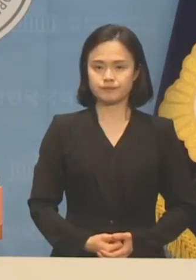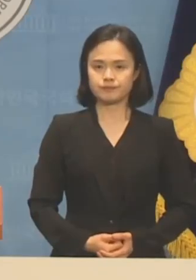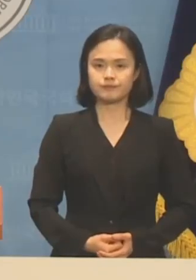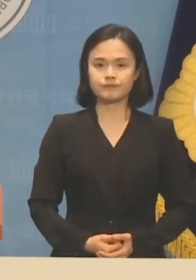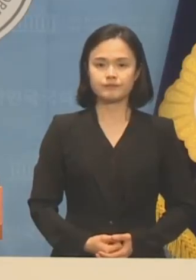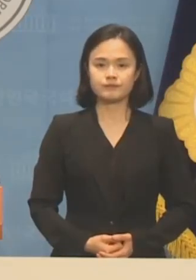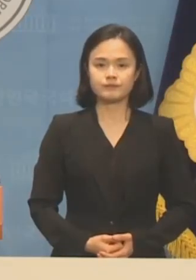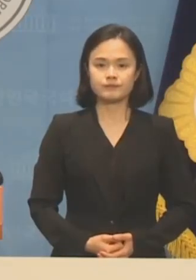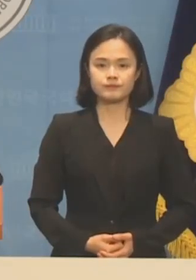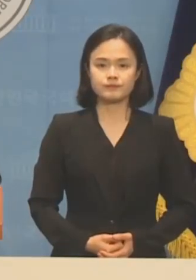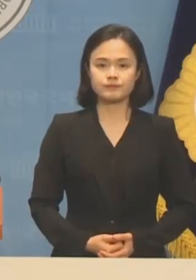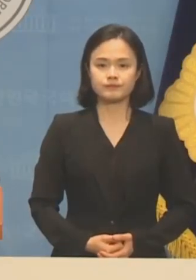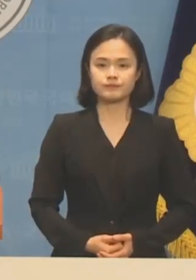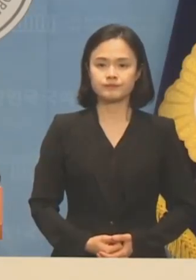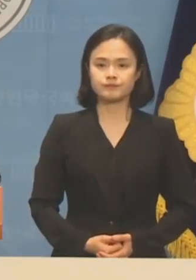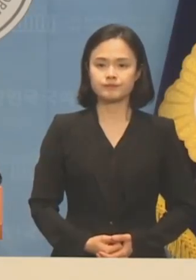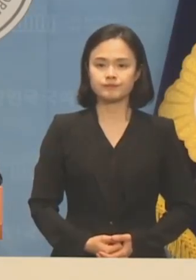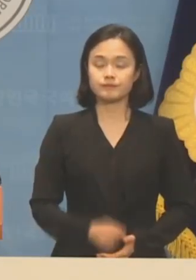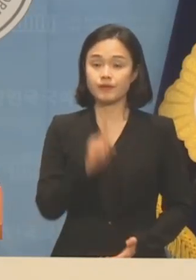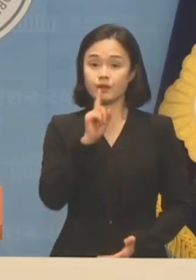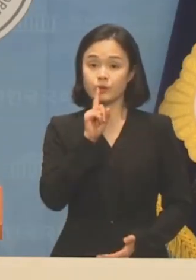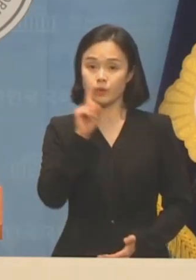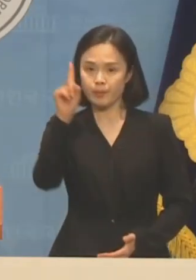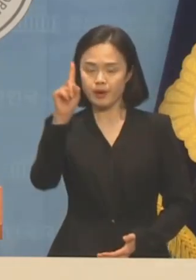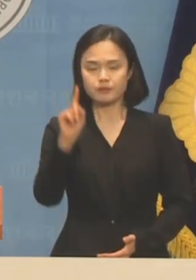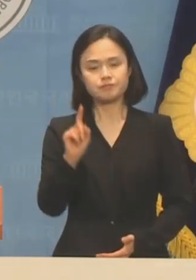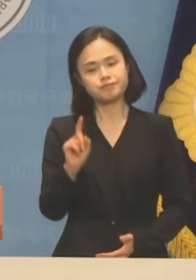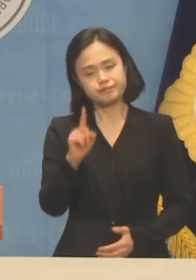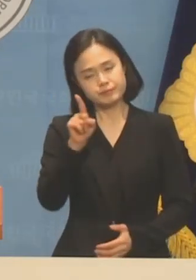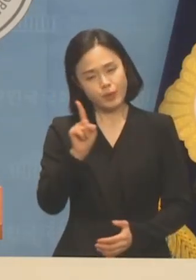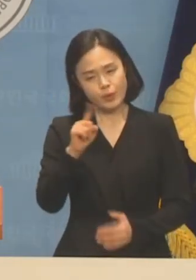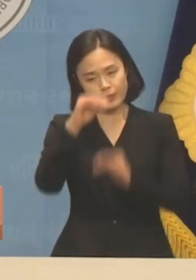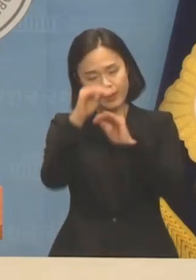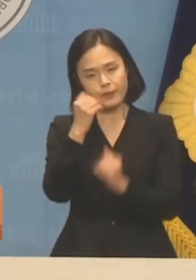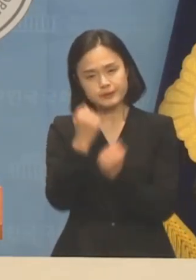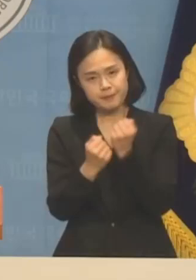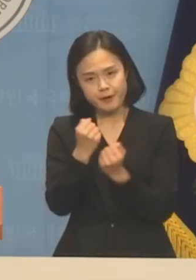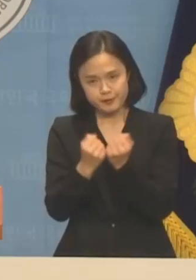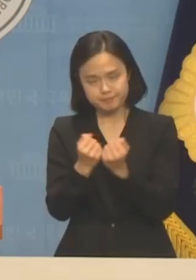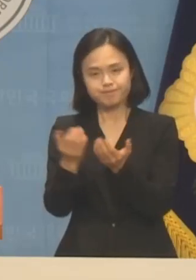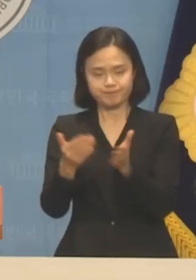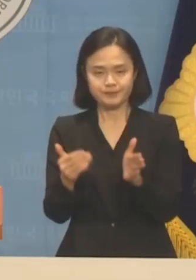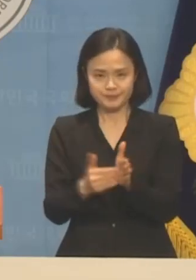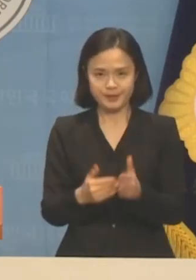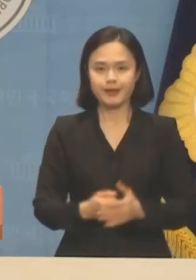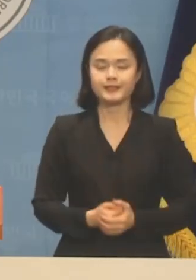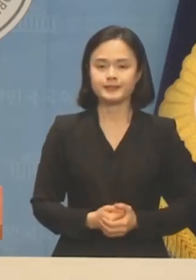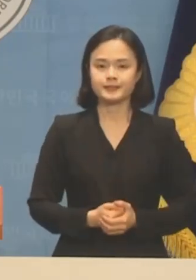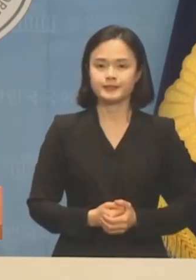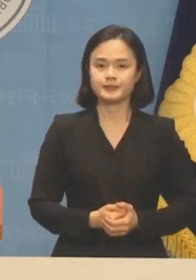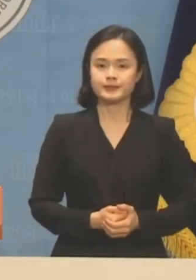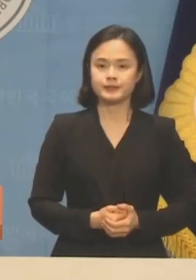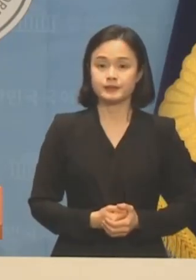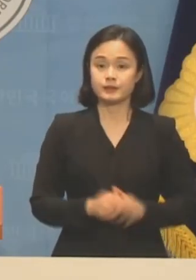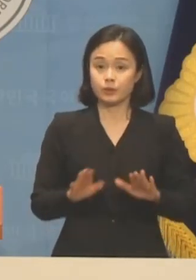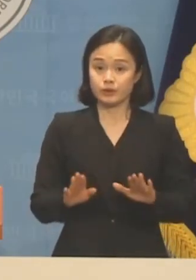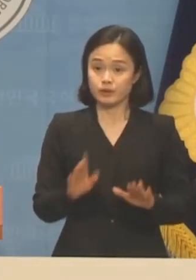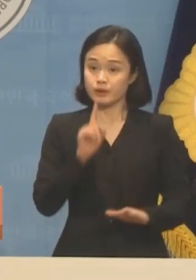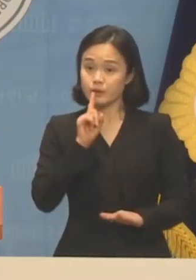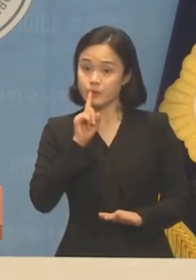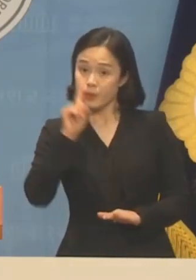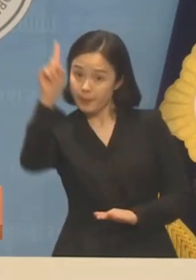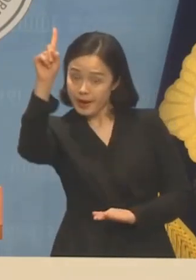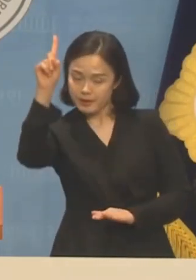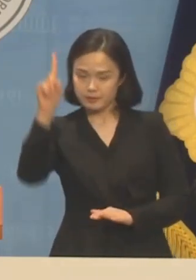네, 고발 취지 설명 잘 들었습니다. 오늘 고발인은 더불어민주당이고요.